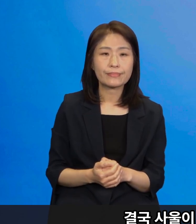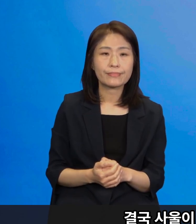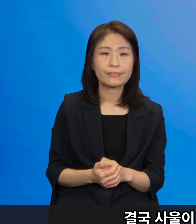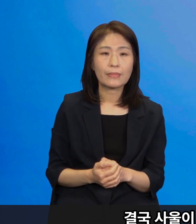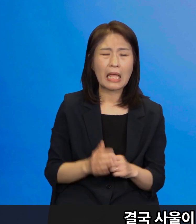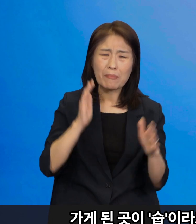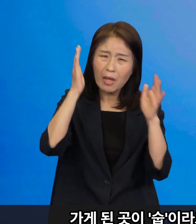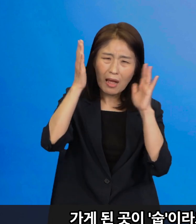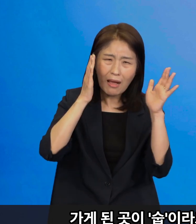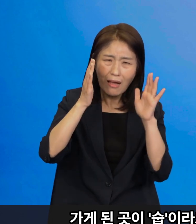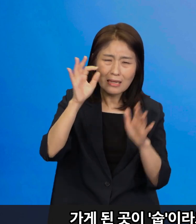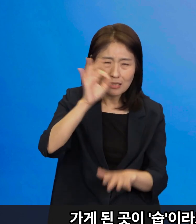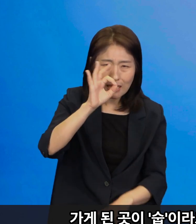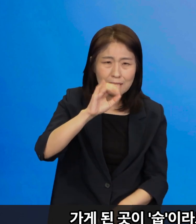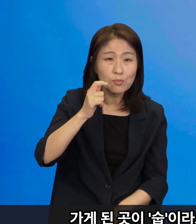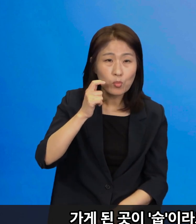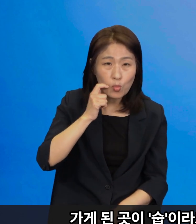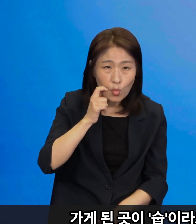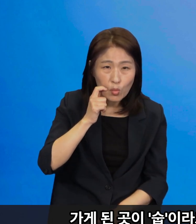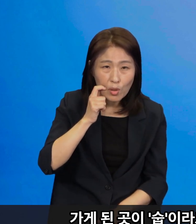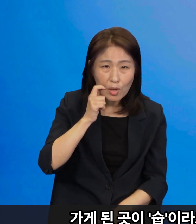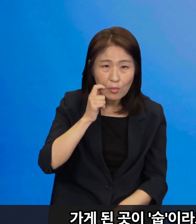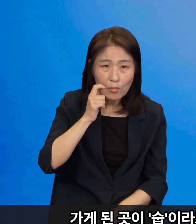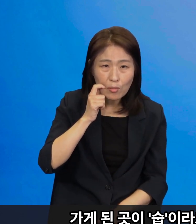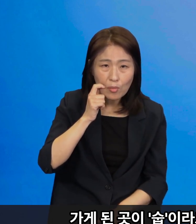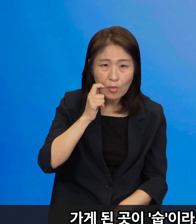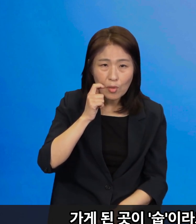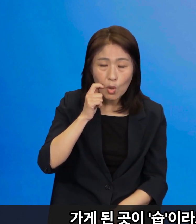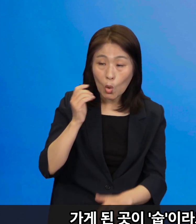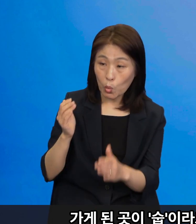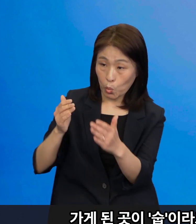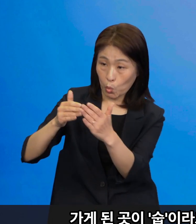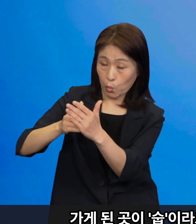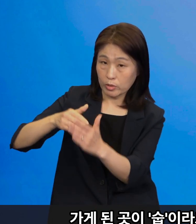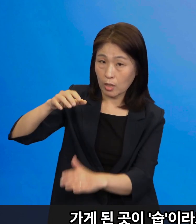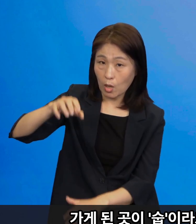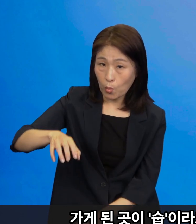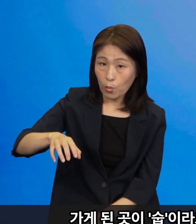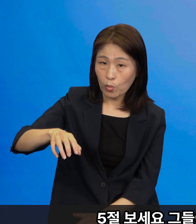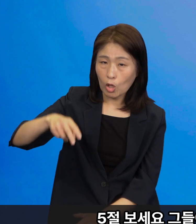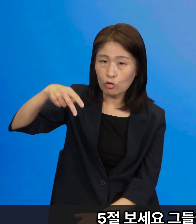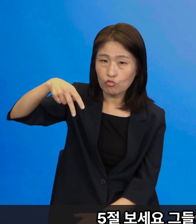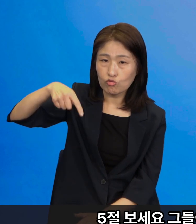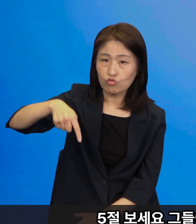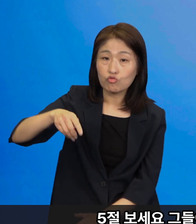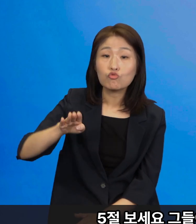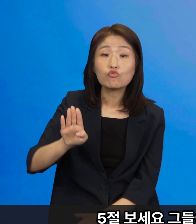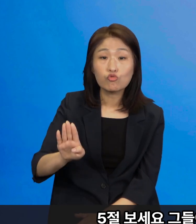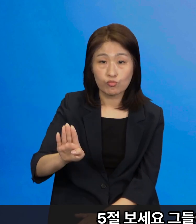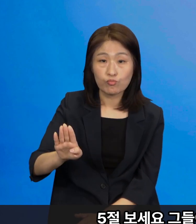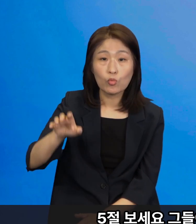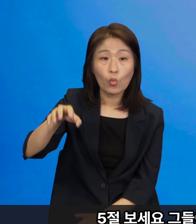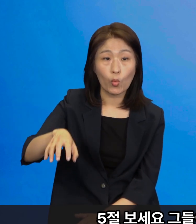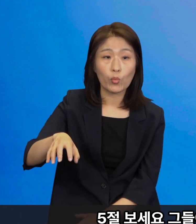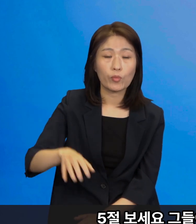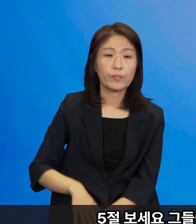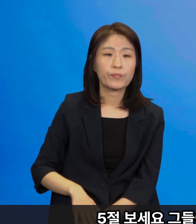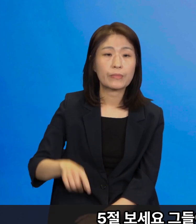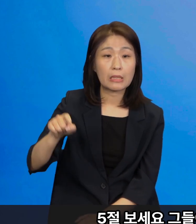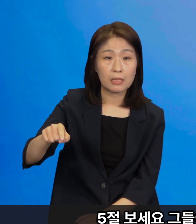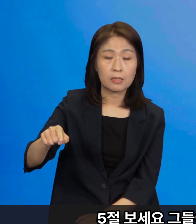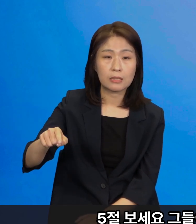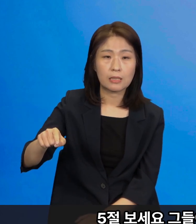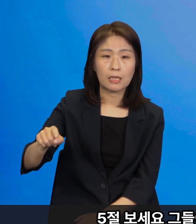채 실패하고 가게 된 곳이 숲이라고 하는 지방으로 들어오게 됩니다. 자, 5절 보세요. 그들이 숲